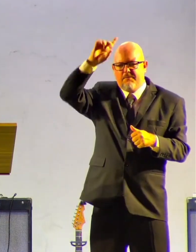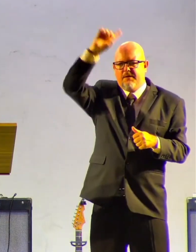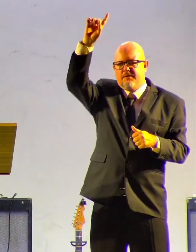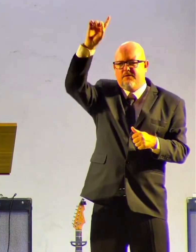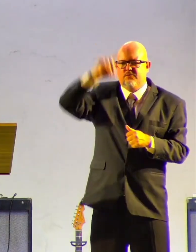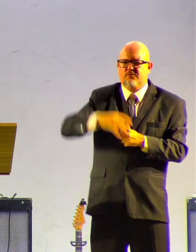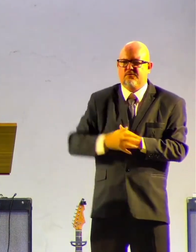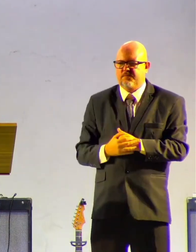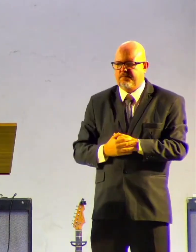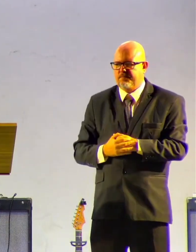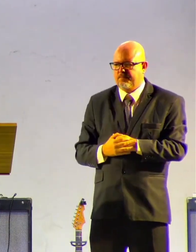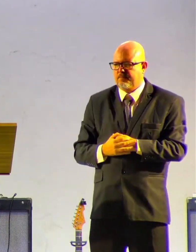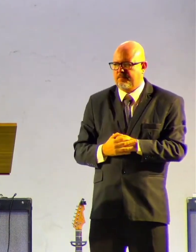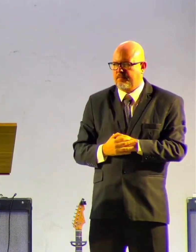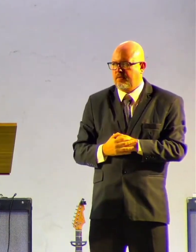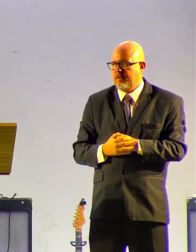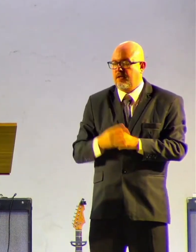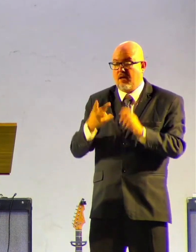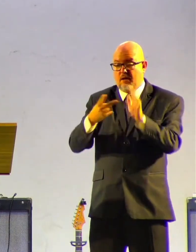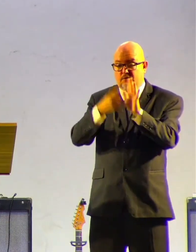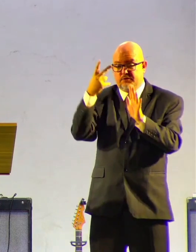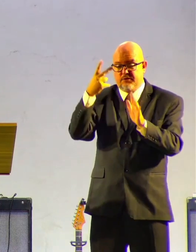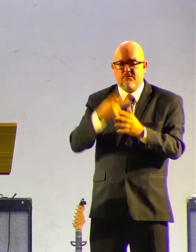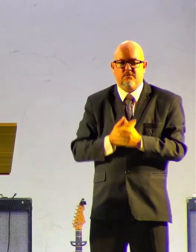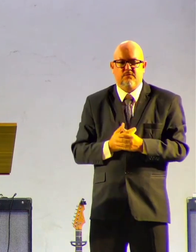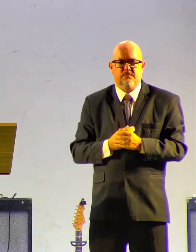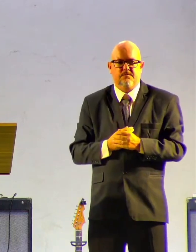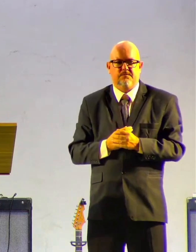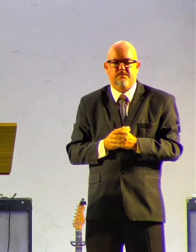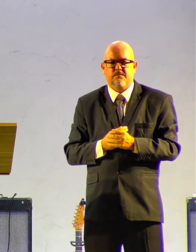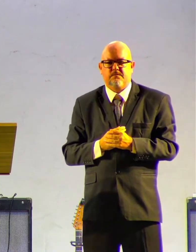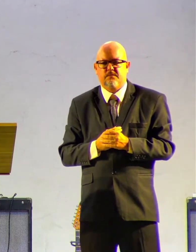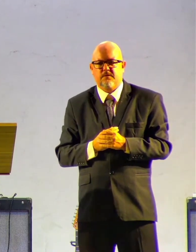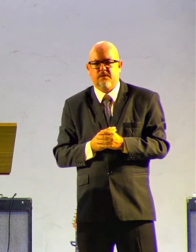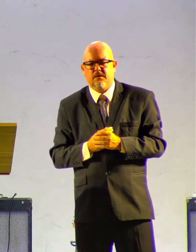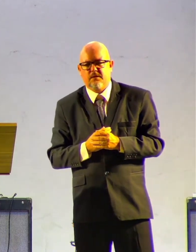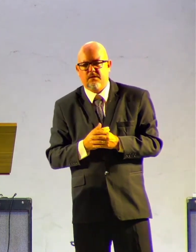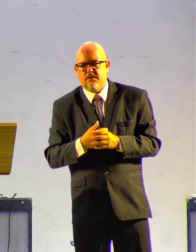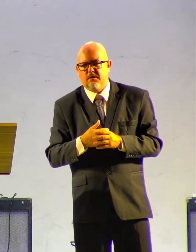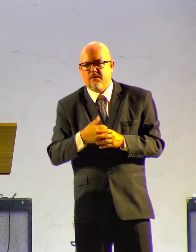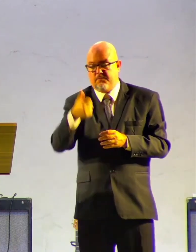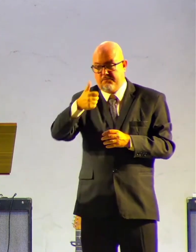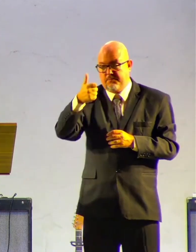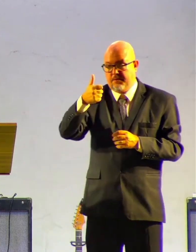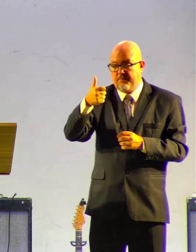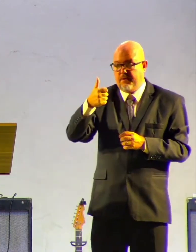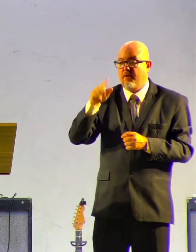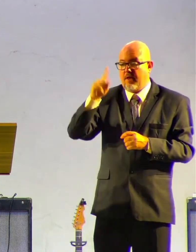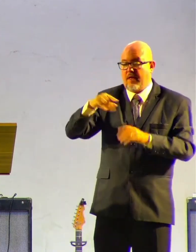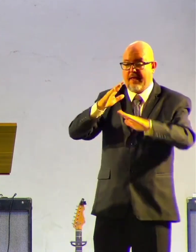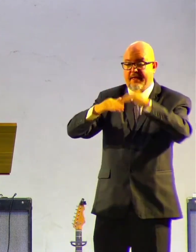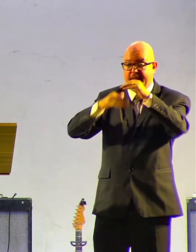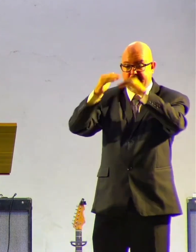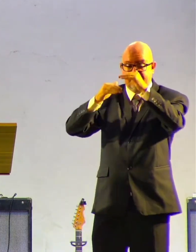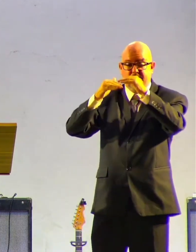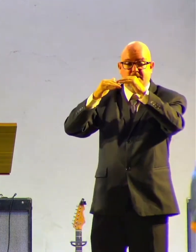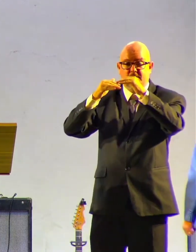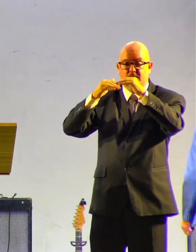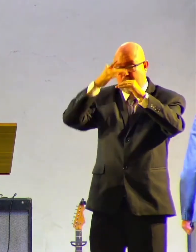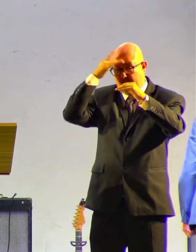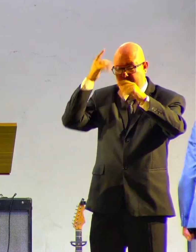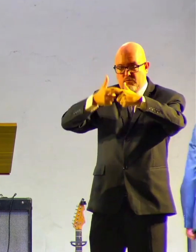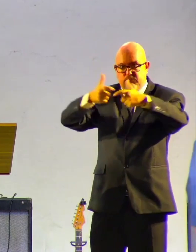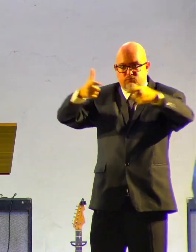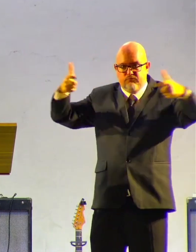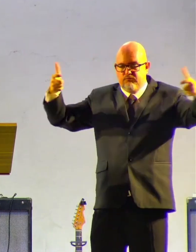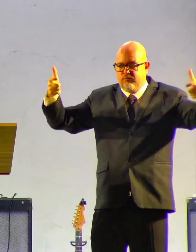Deus. Mas há um segundo resultado. O primeiro é um crescimento numérico explosivo